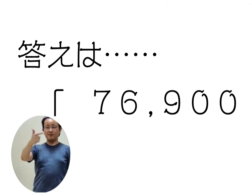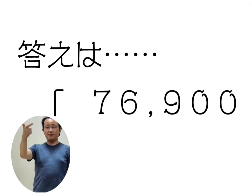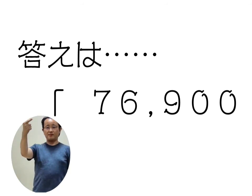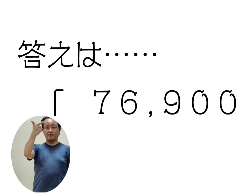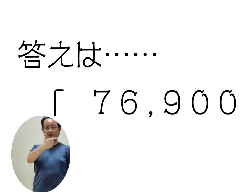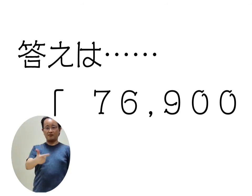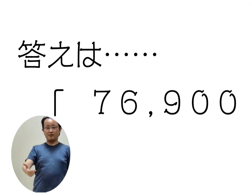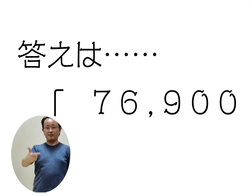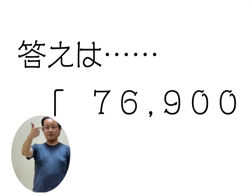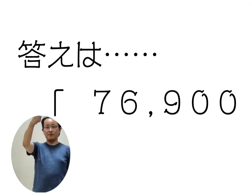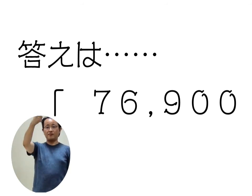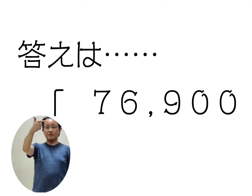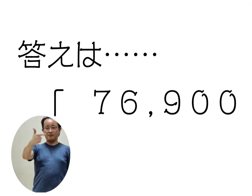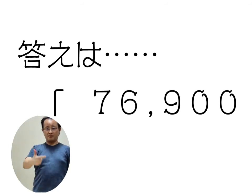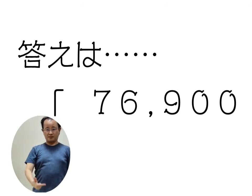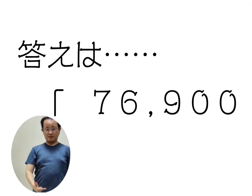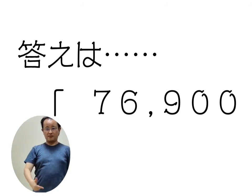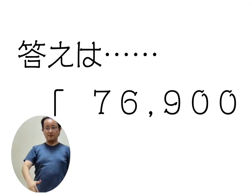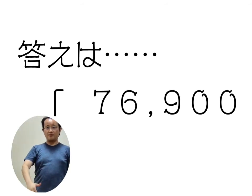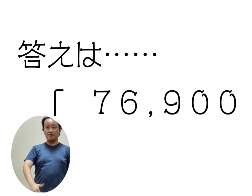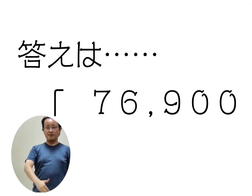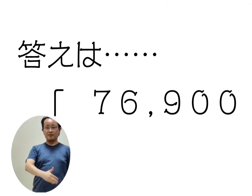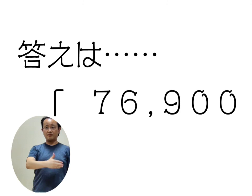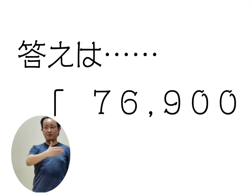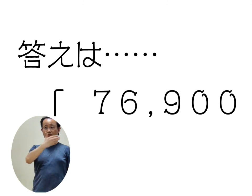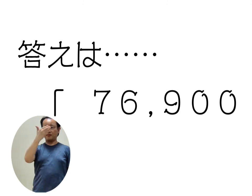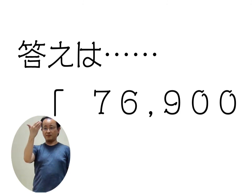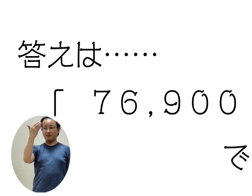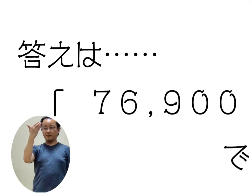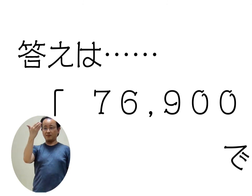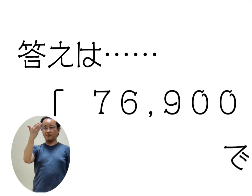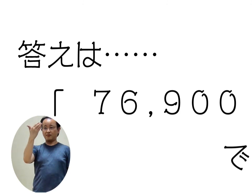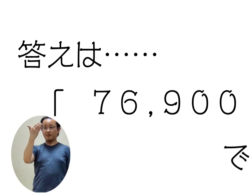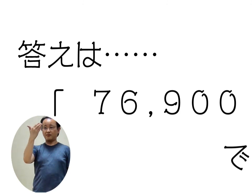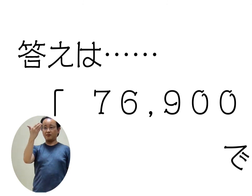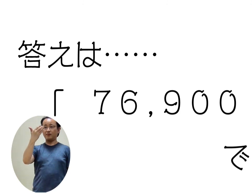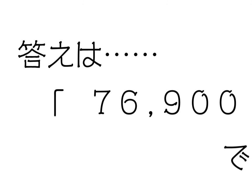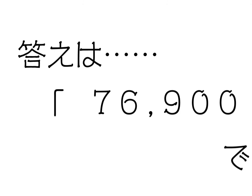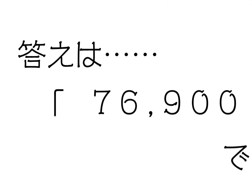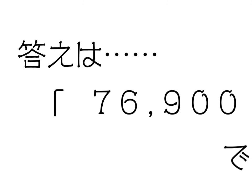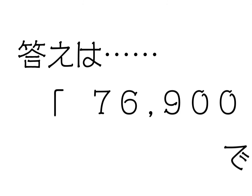76,900でした。